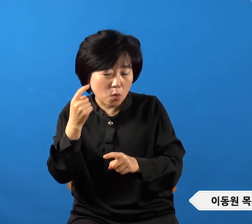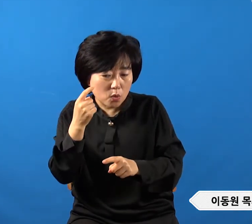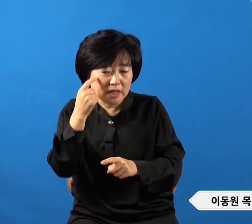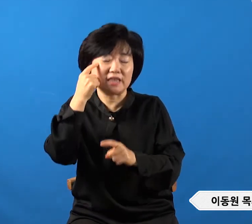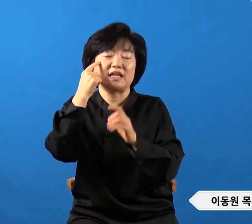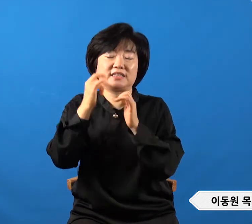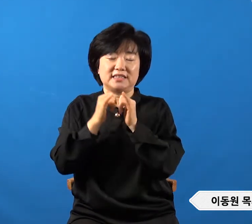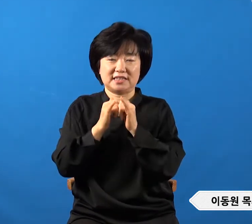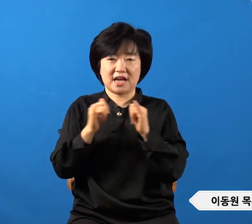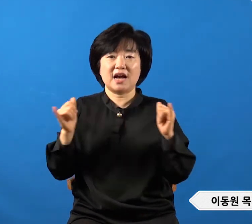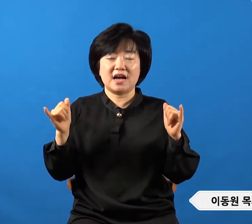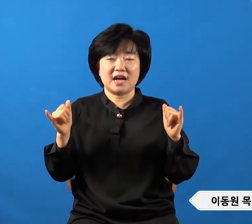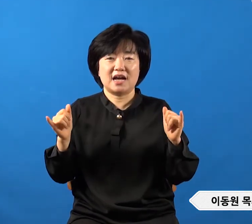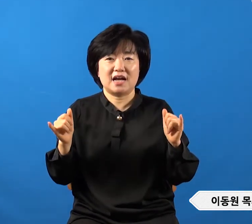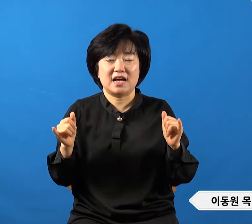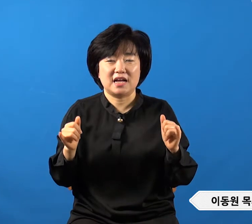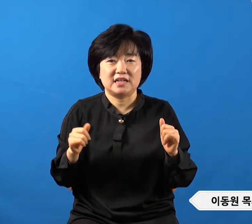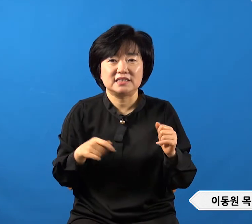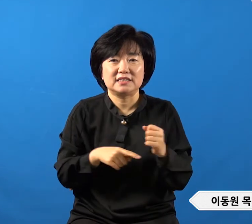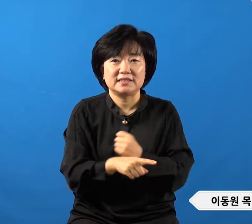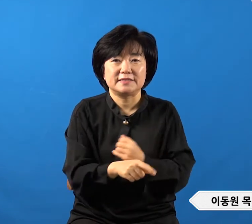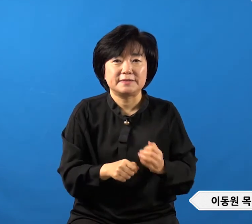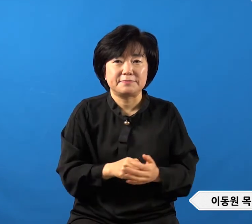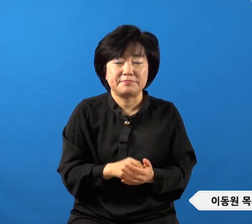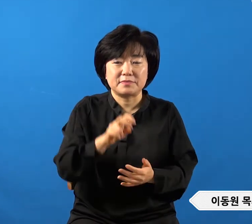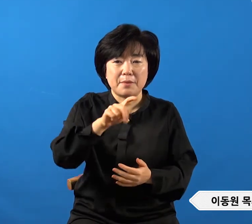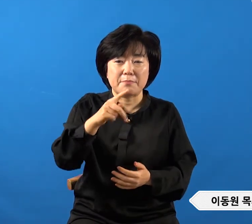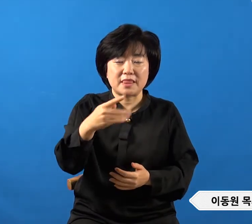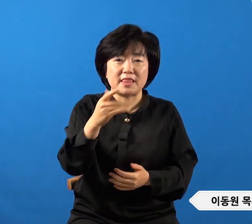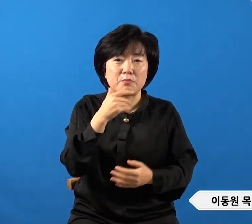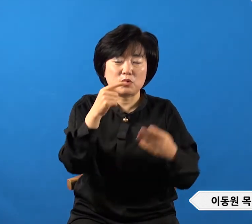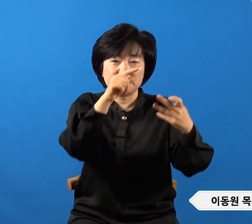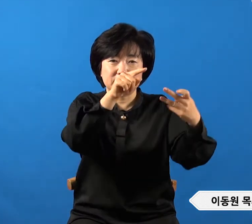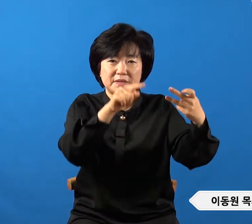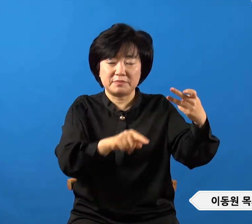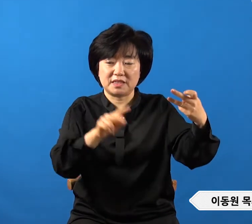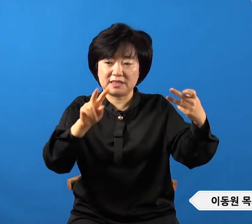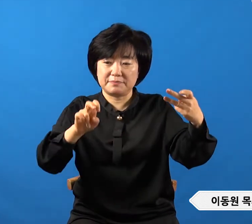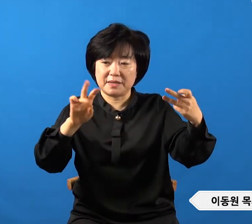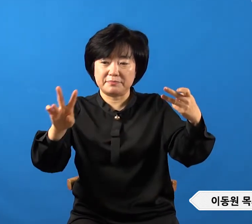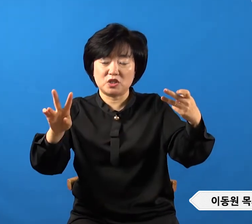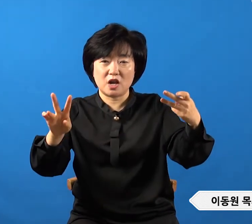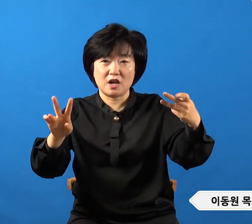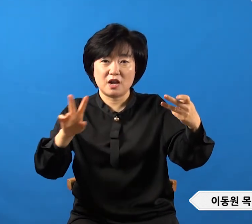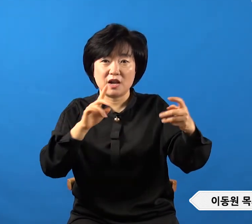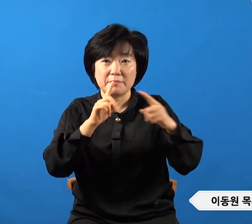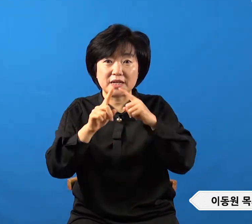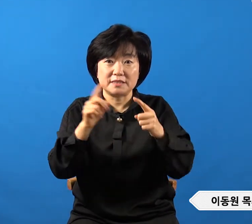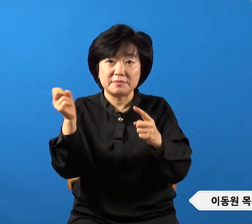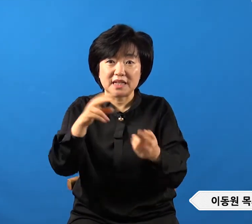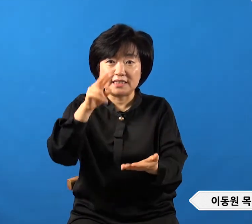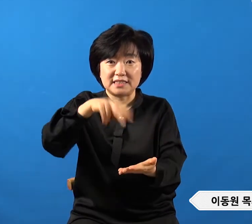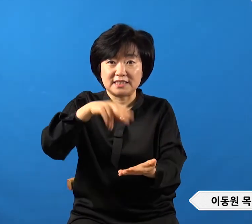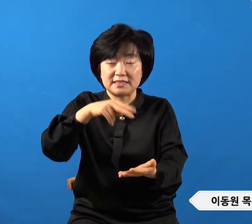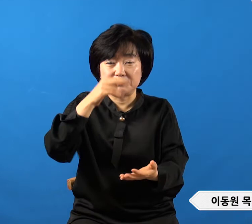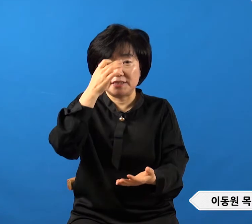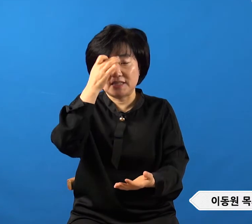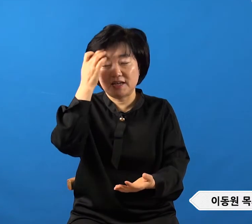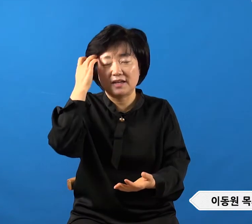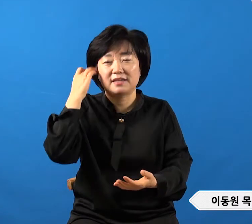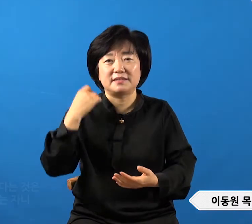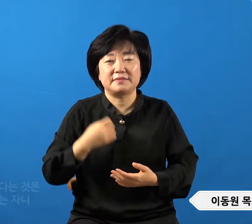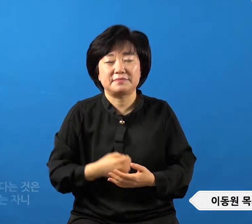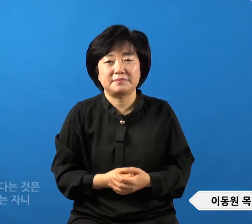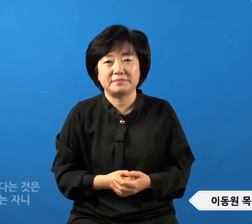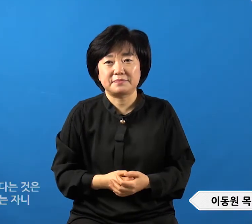이렇게 말씀하신 것을 기억하시죠? 자, 마태복음 13장 23절 돌이켜 한번 같이 또